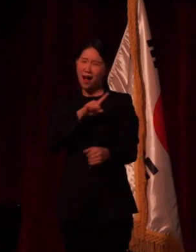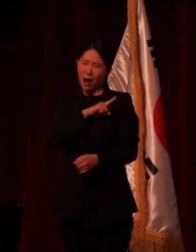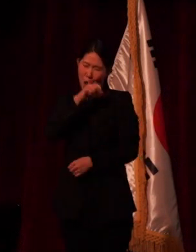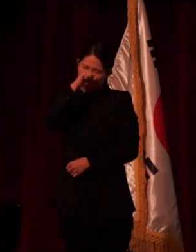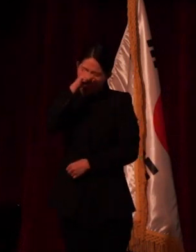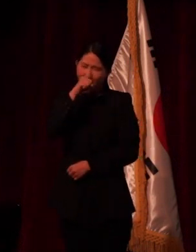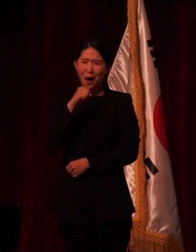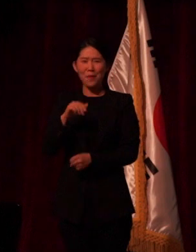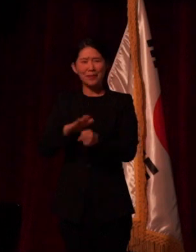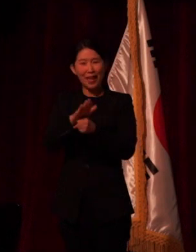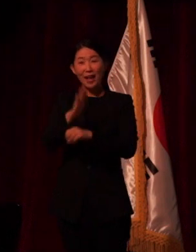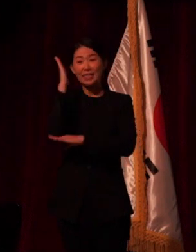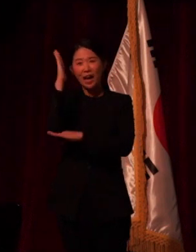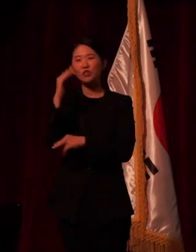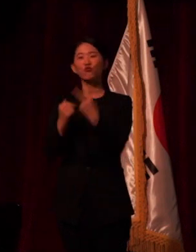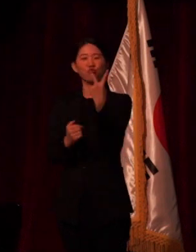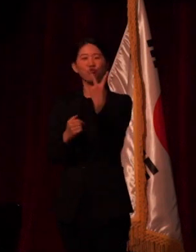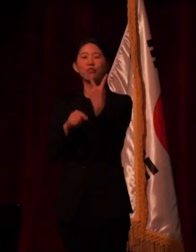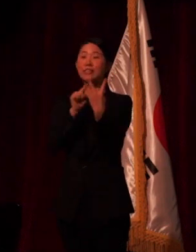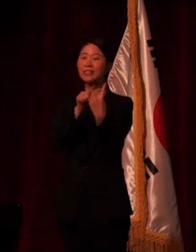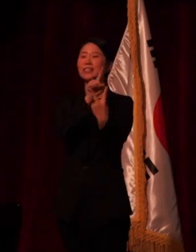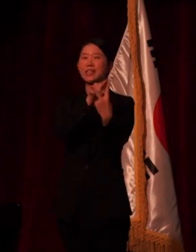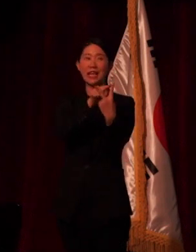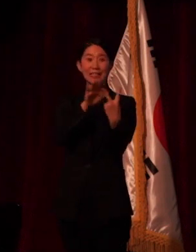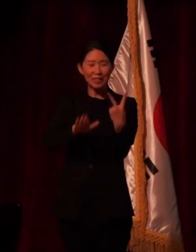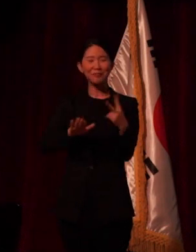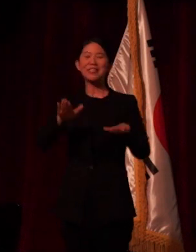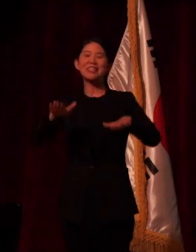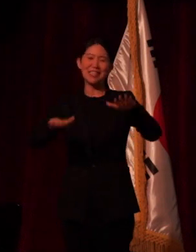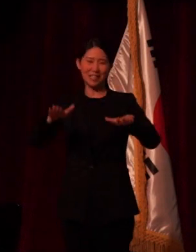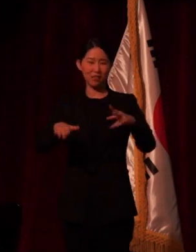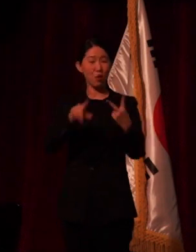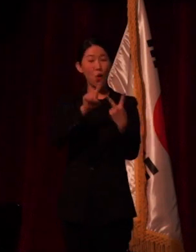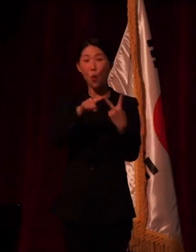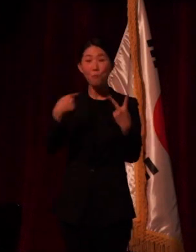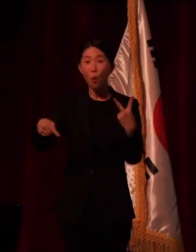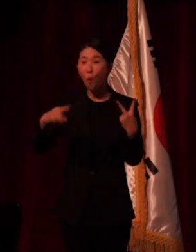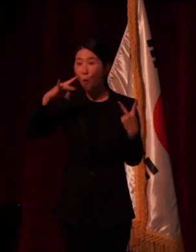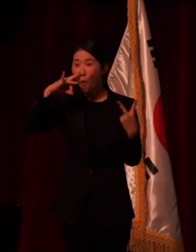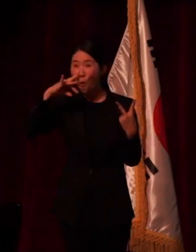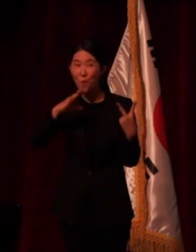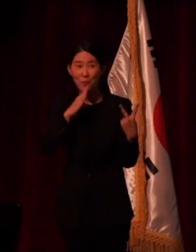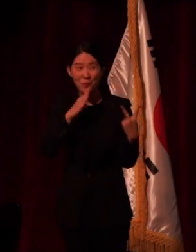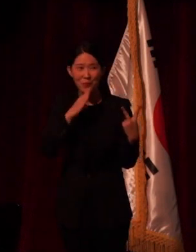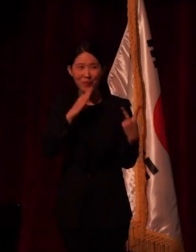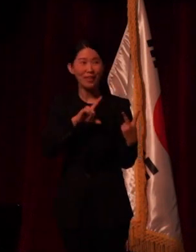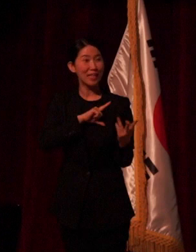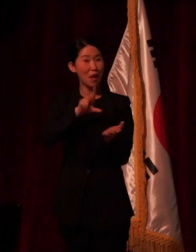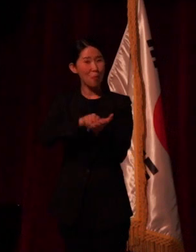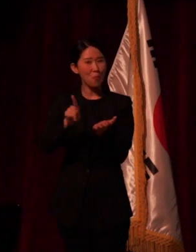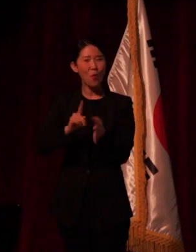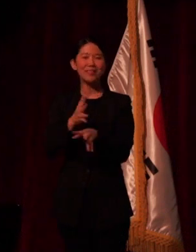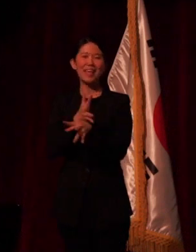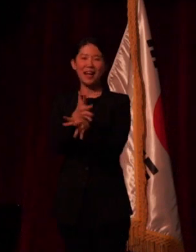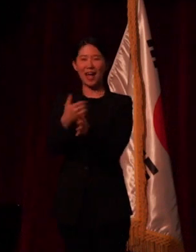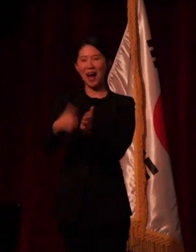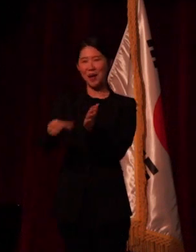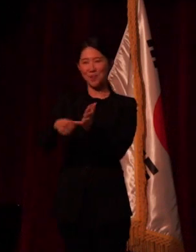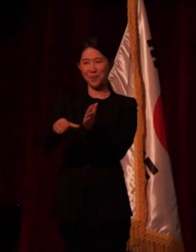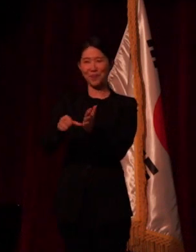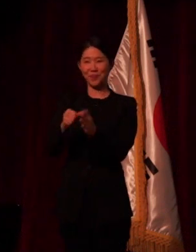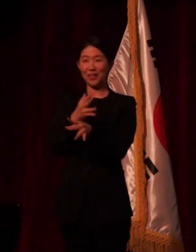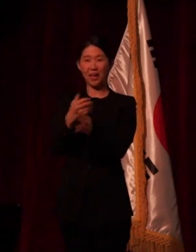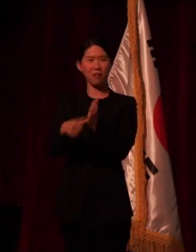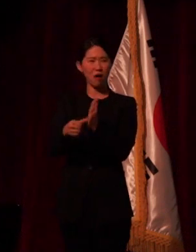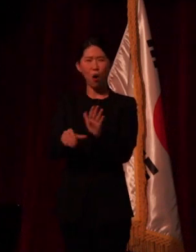그 중에 하나입니다. 다른 하나가 뭔지 매우 궁금하실 텐데요. 장난감 에피소드입니다.